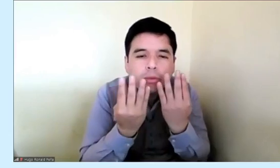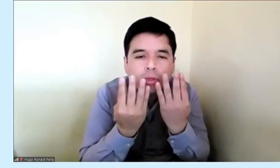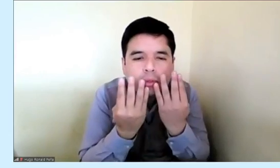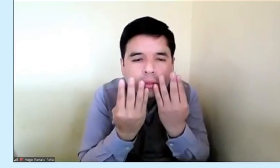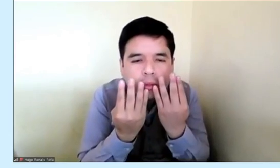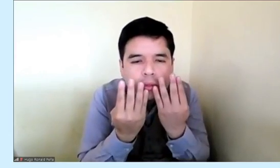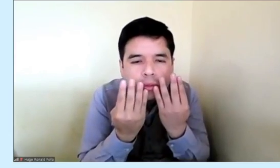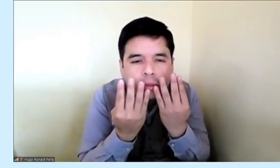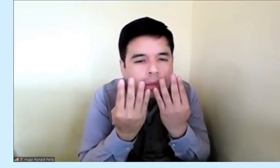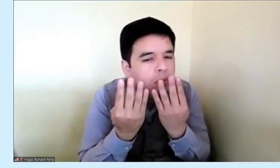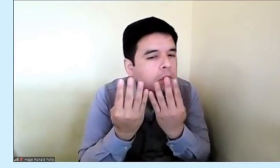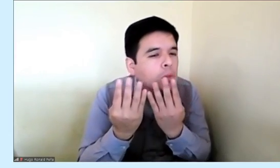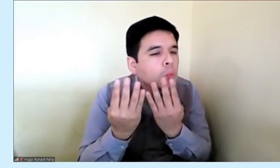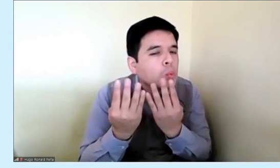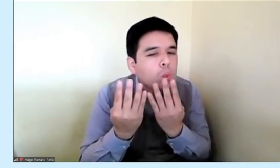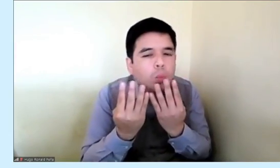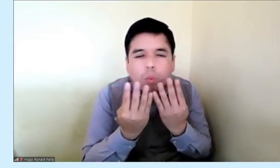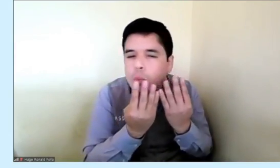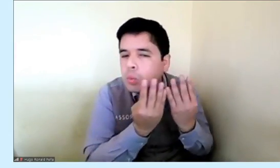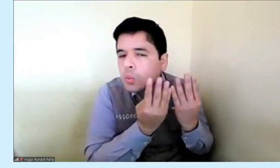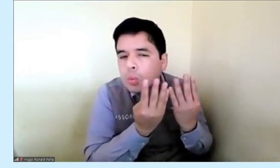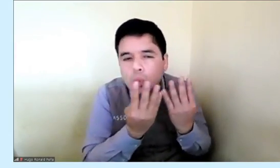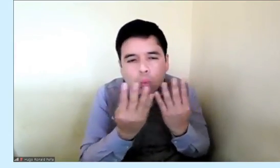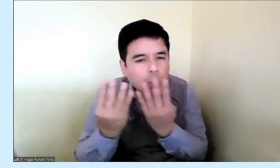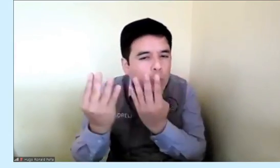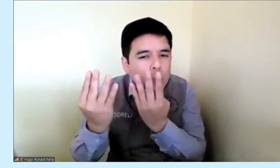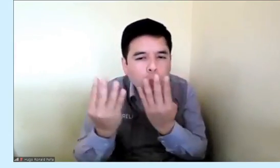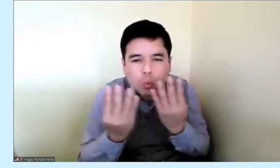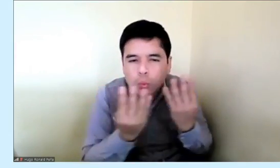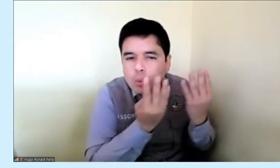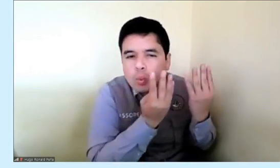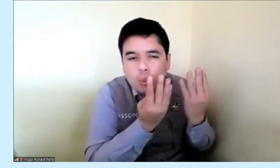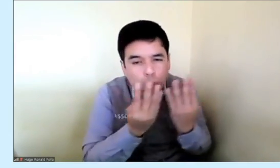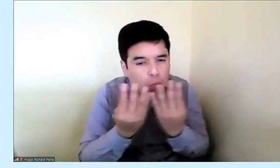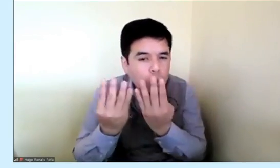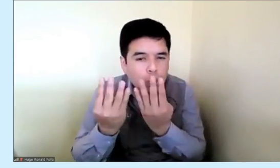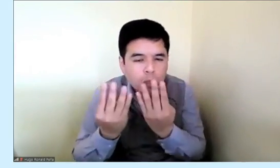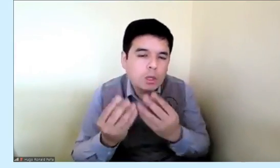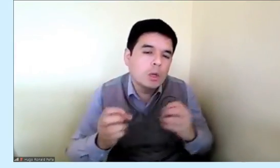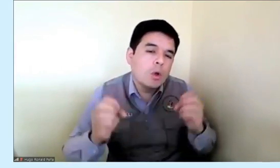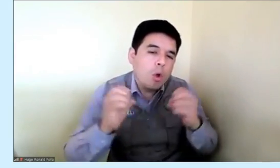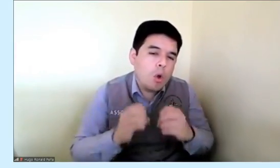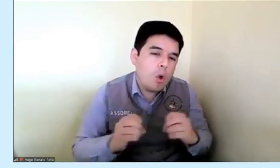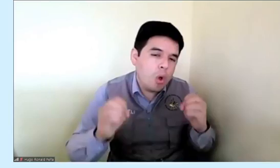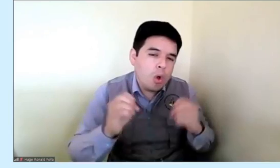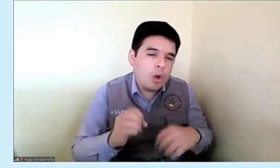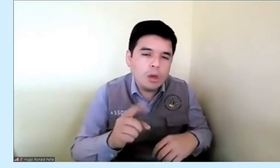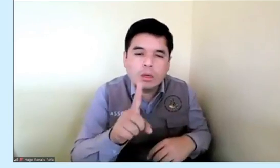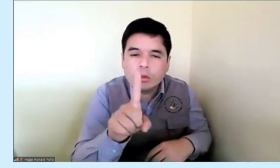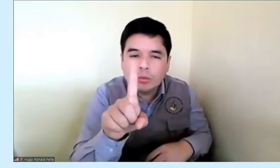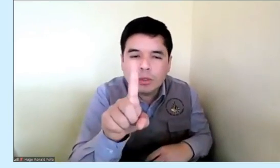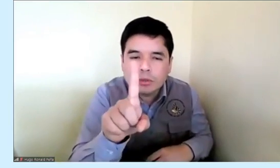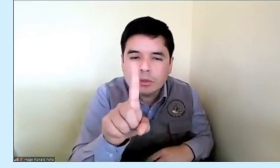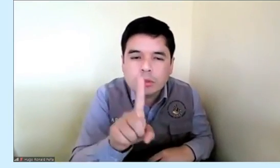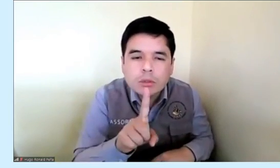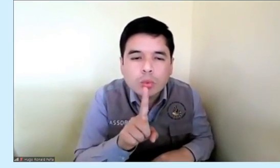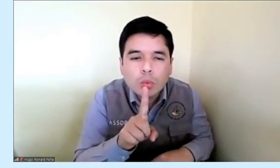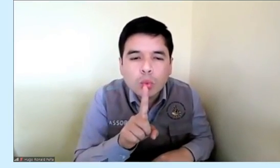velas, todos los velos de la torta ahí soplando. ¿Cuándo es tu cumpleaños? O